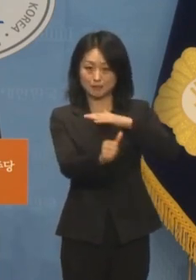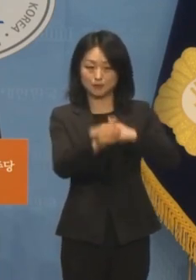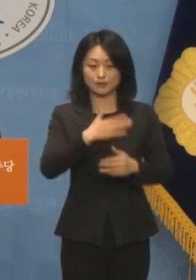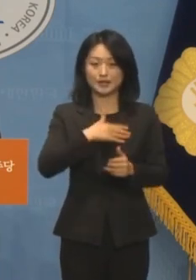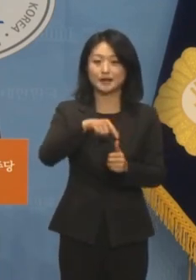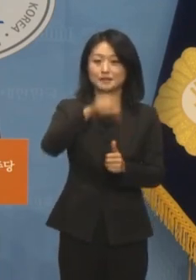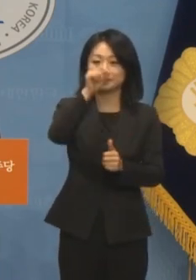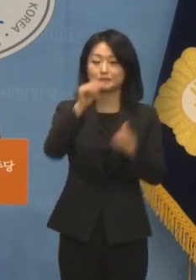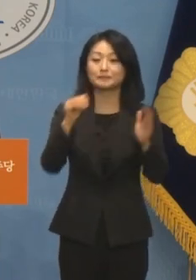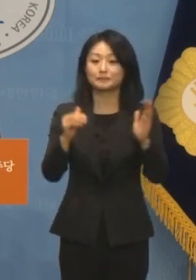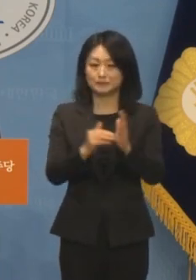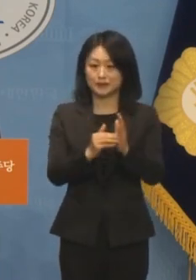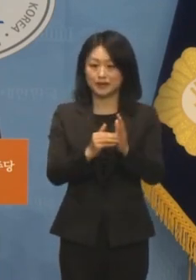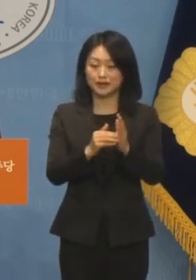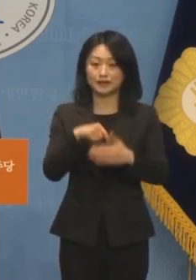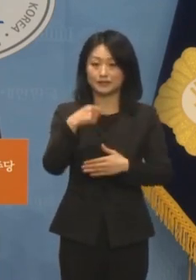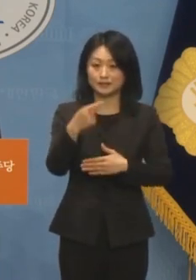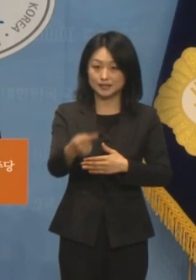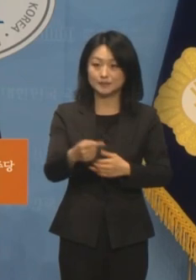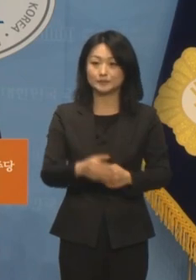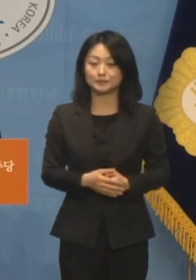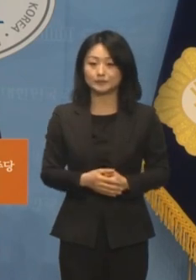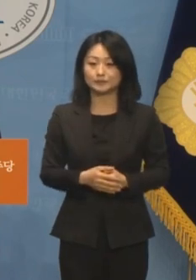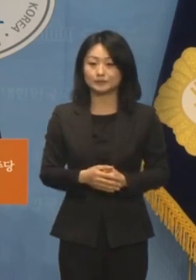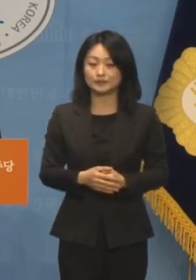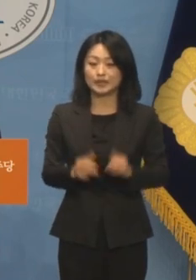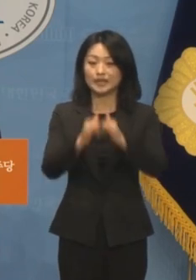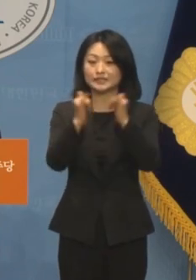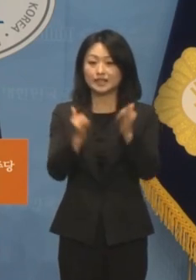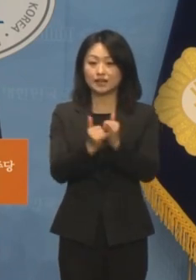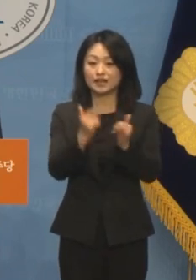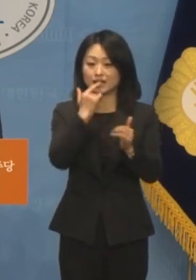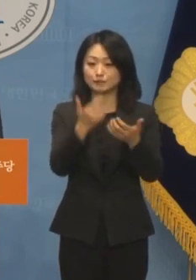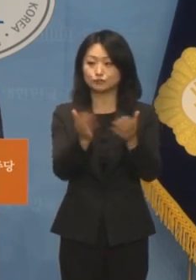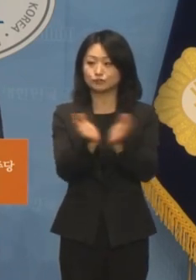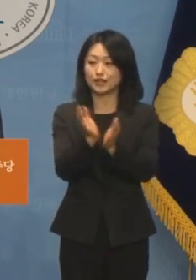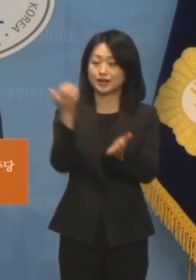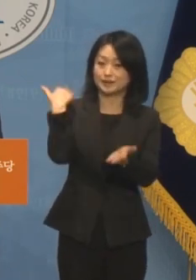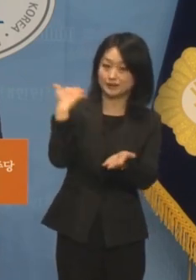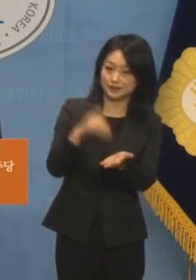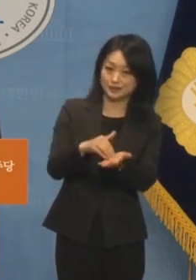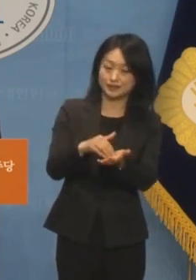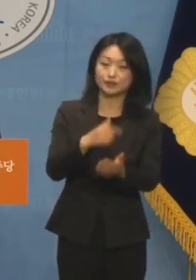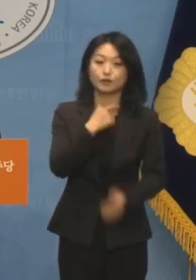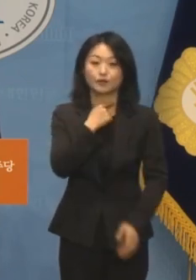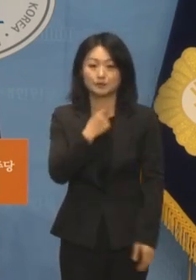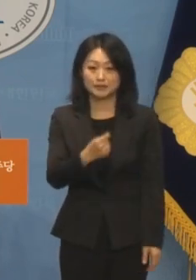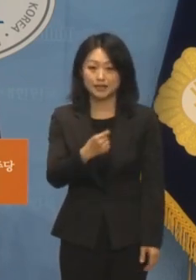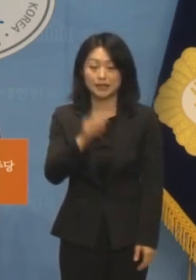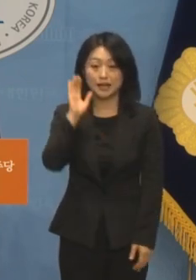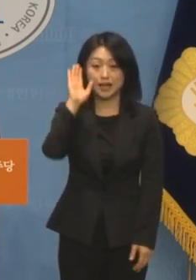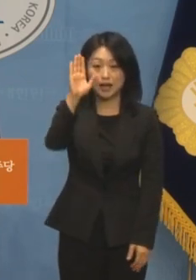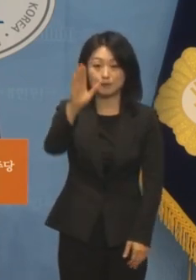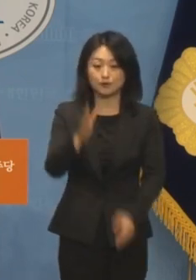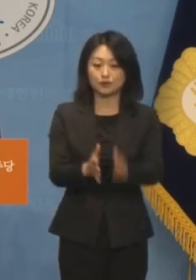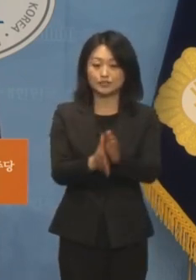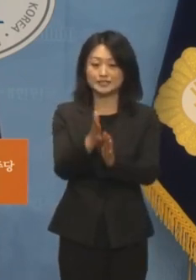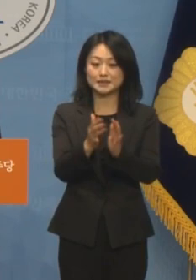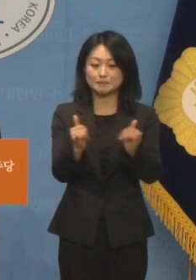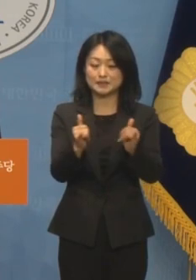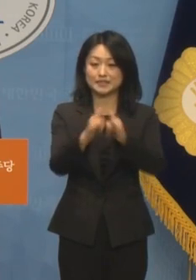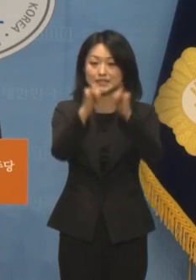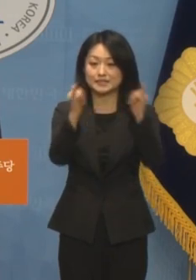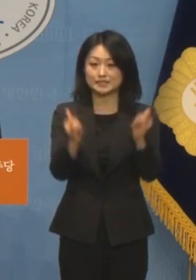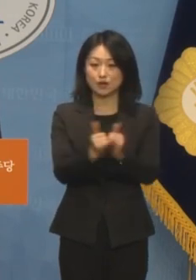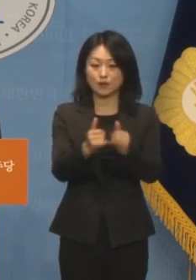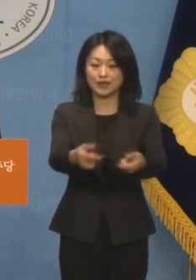당선되었습니다. 이제 다시 사회민주당으로 돌아왔습니다. 앞으로 시민참여 진보정당